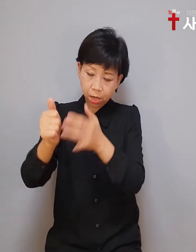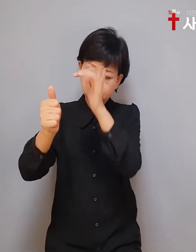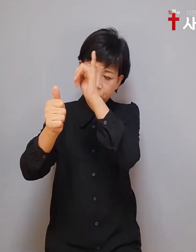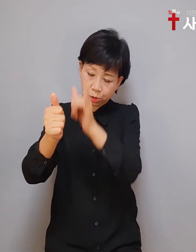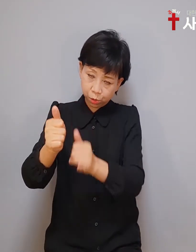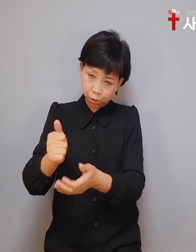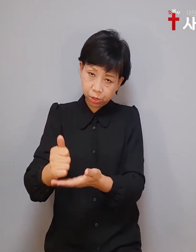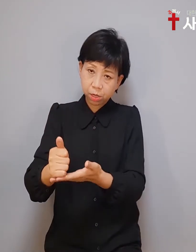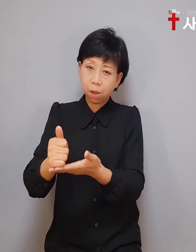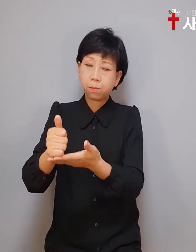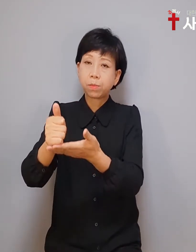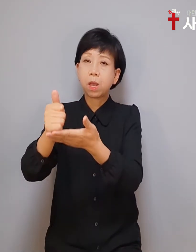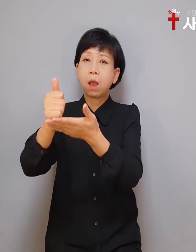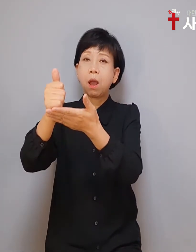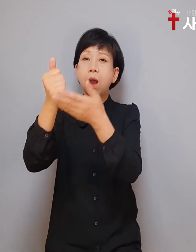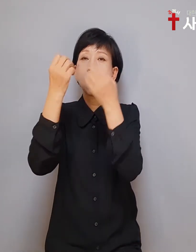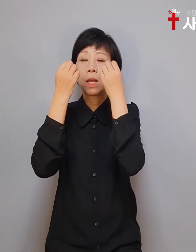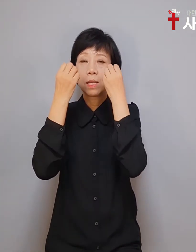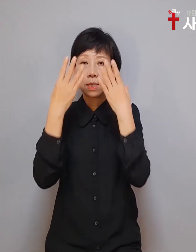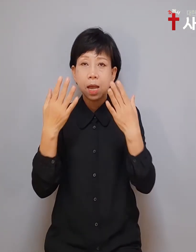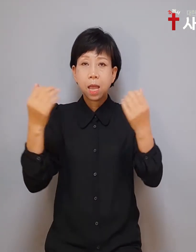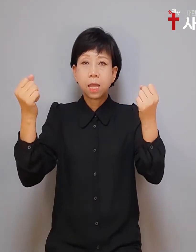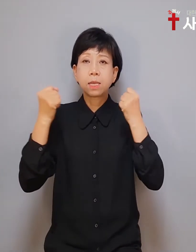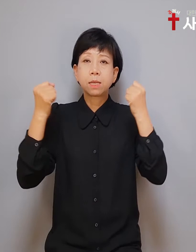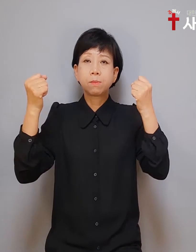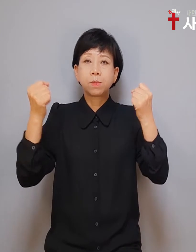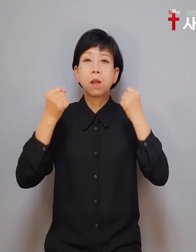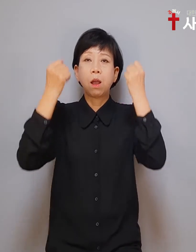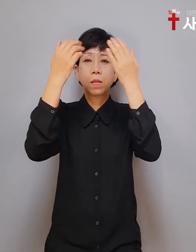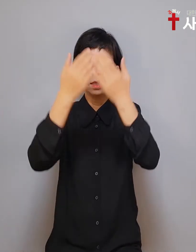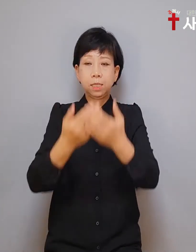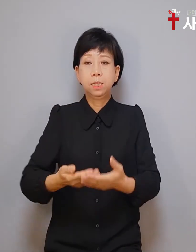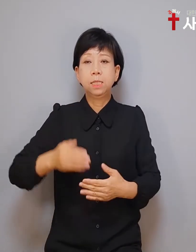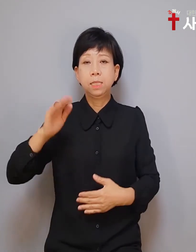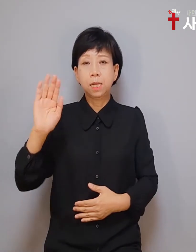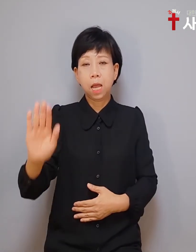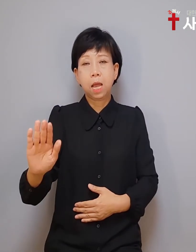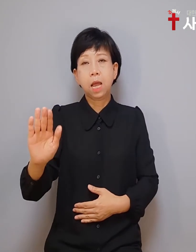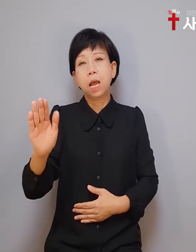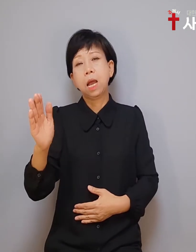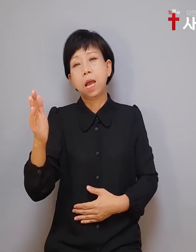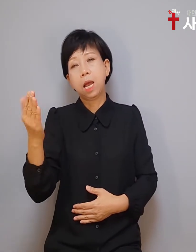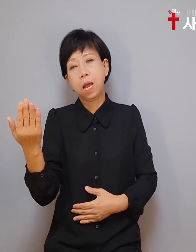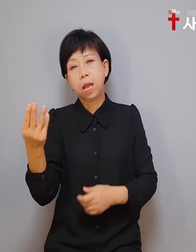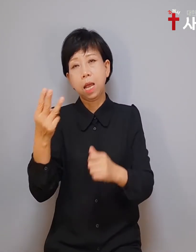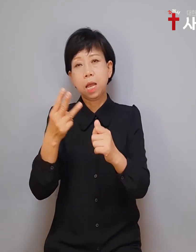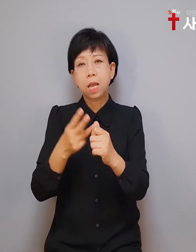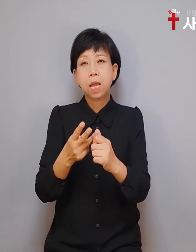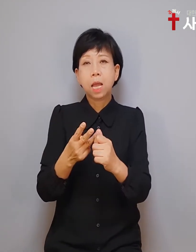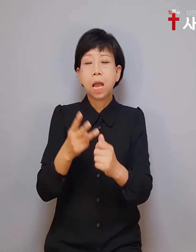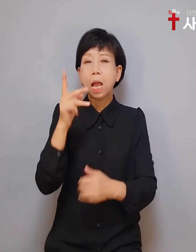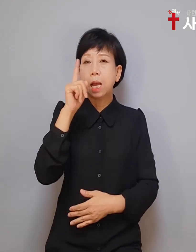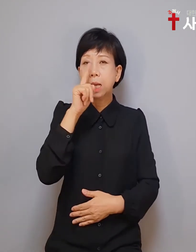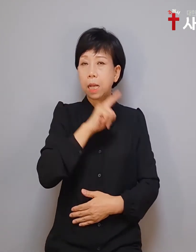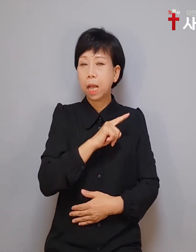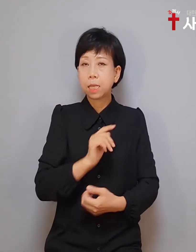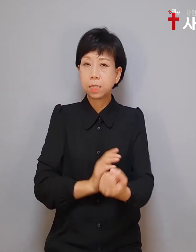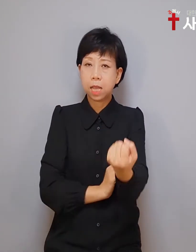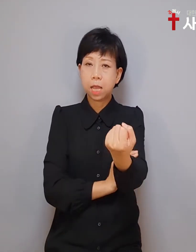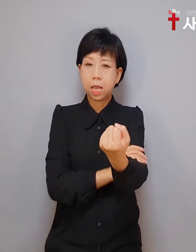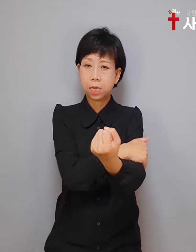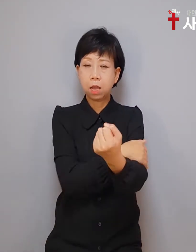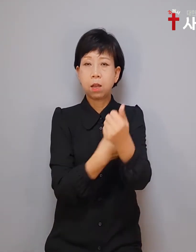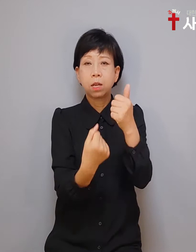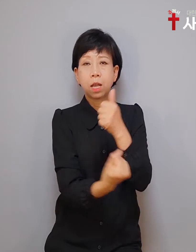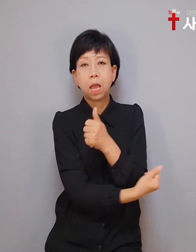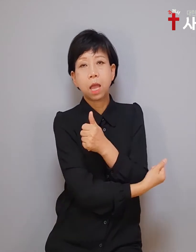겸손하게 주님 섬겨 새 힘을 얻어 악한 세력 애워싸 악한